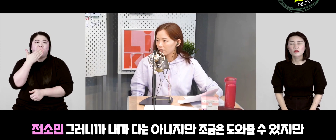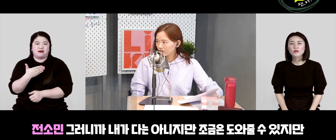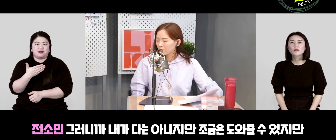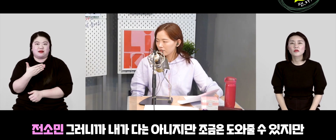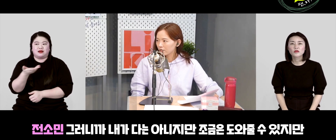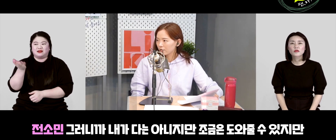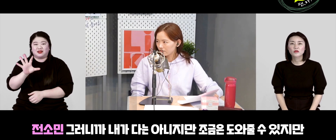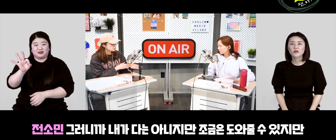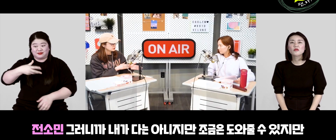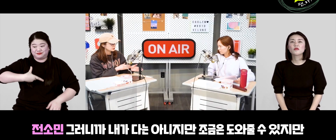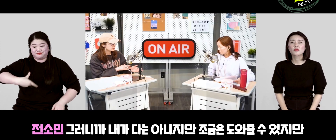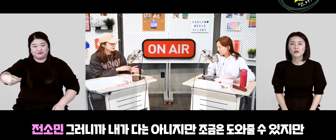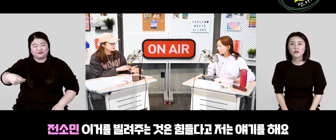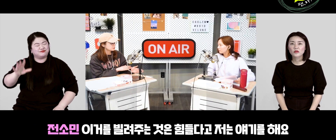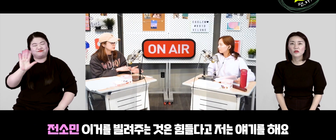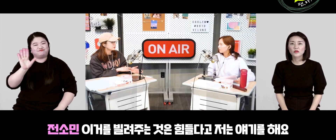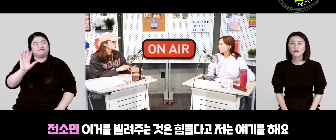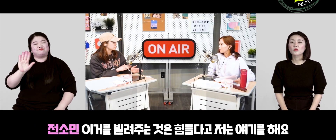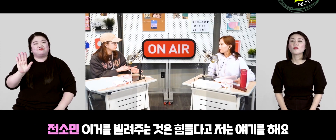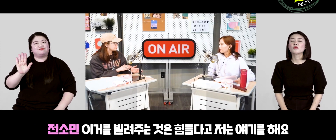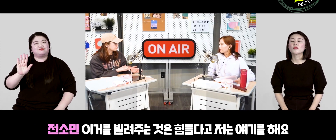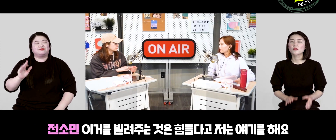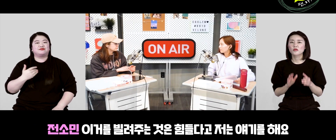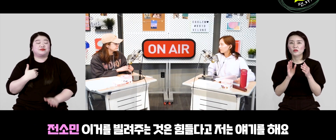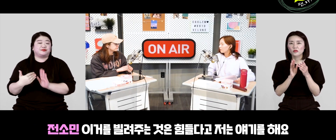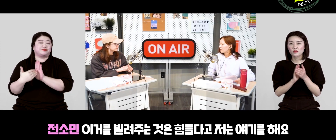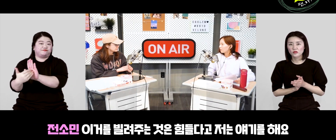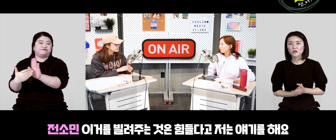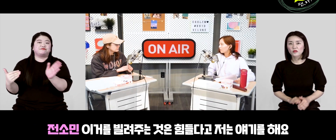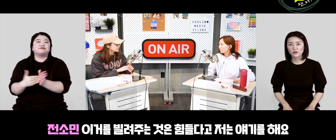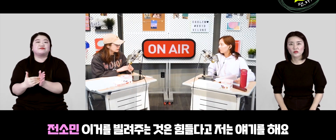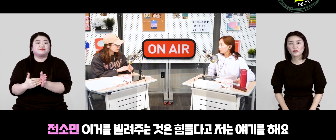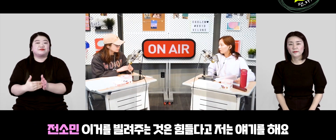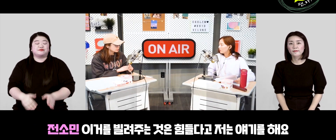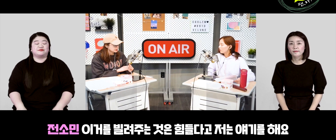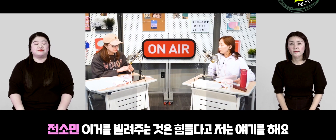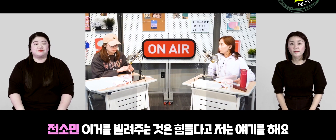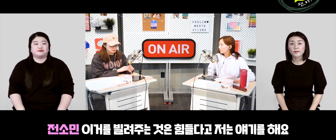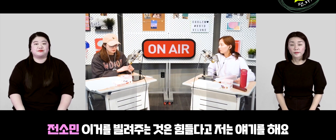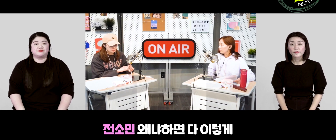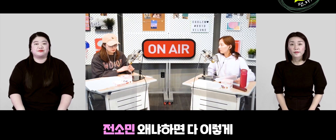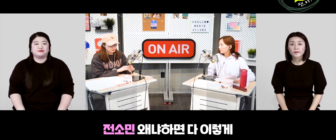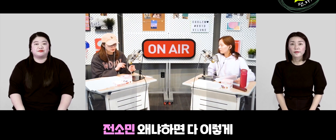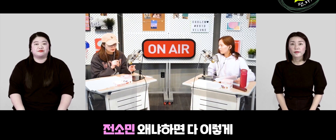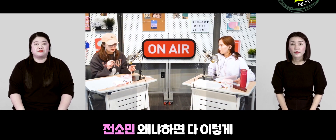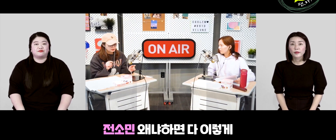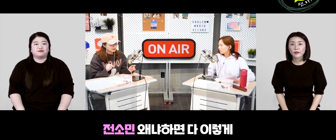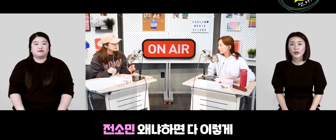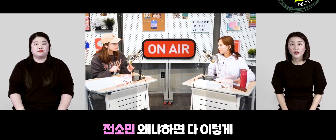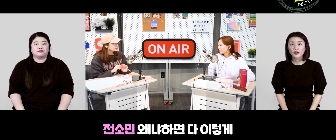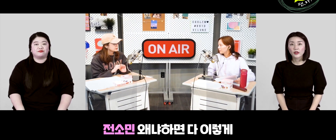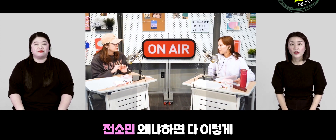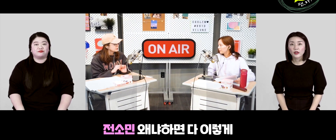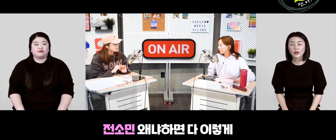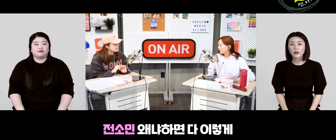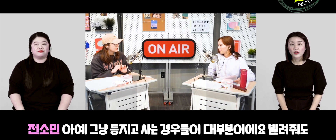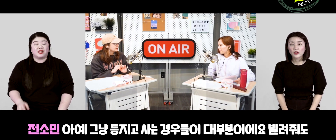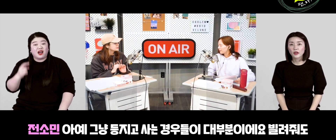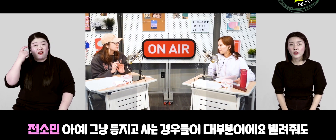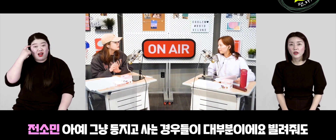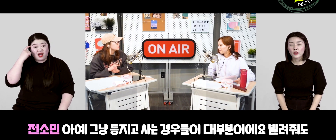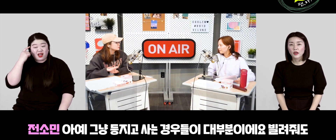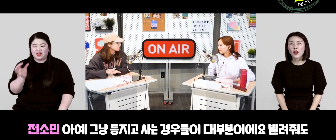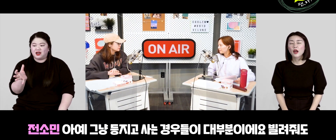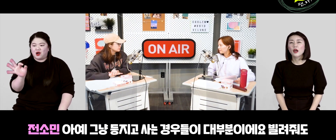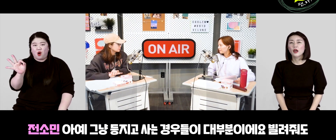다는 아니지만 조금 도와줄 수는 있지만 이거를 빌려주는 거는 좀 힘들다라고 저는 얘기를 해요. 왜냐하면 다 이렇게 아예